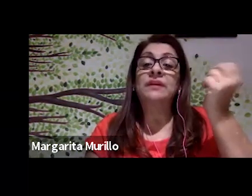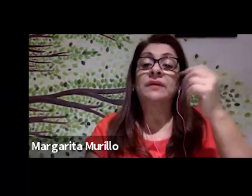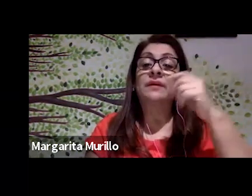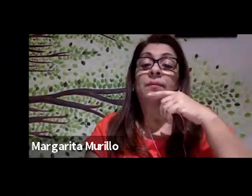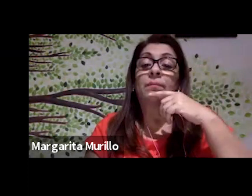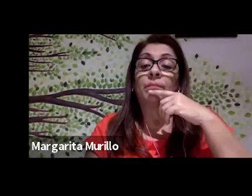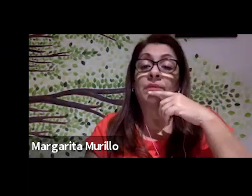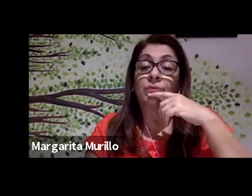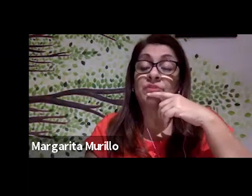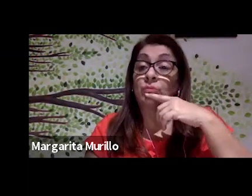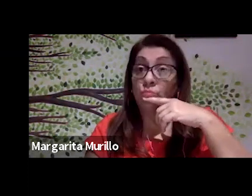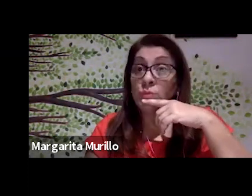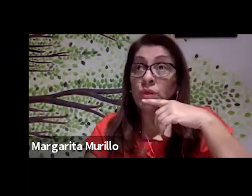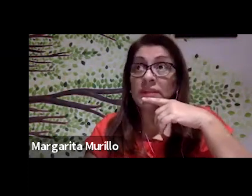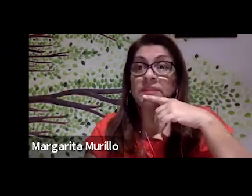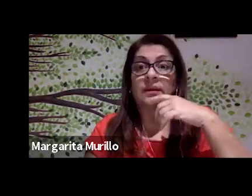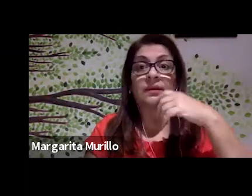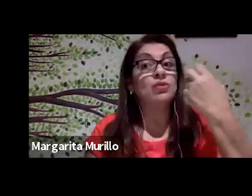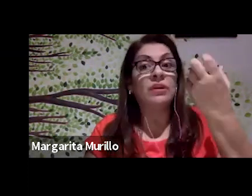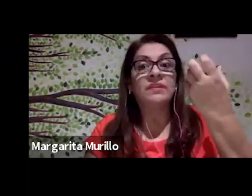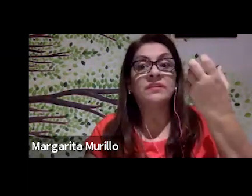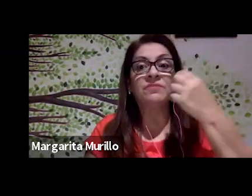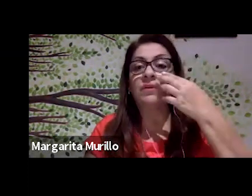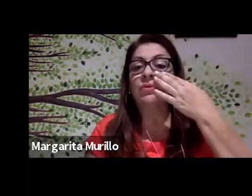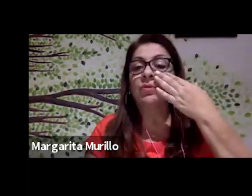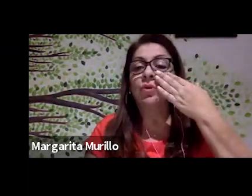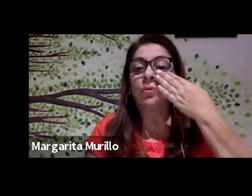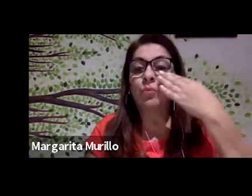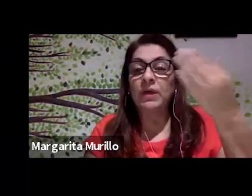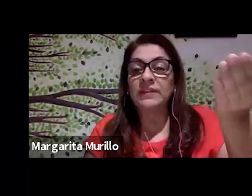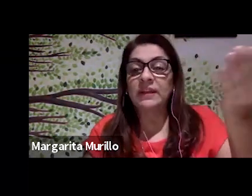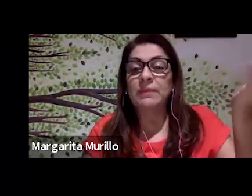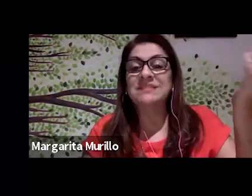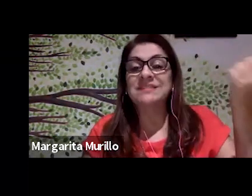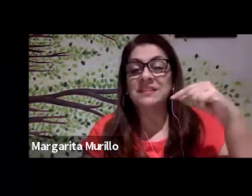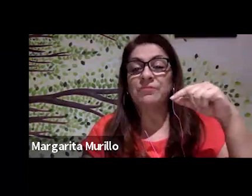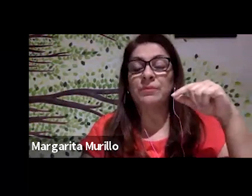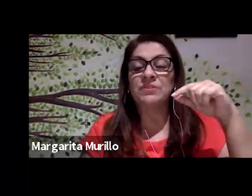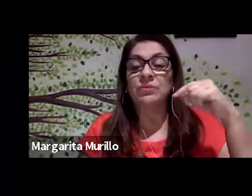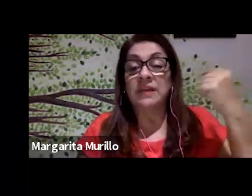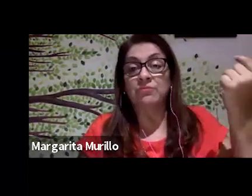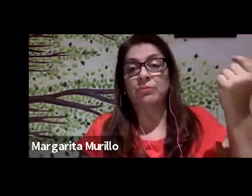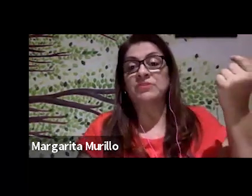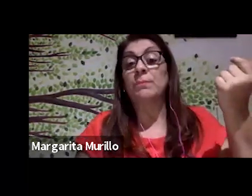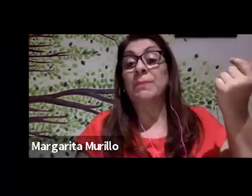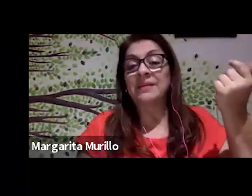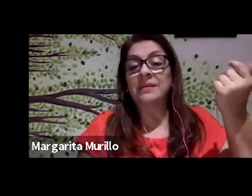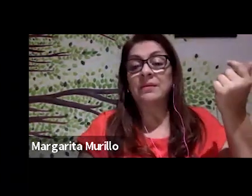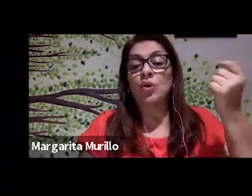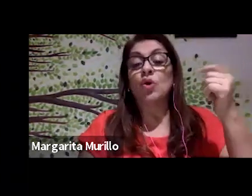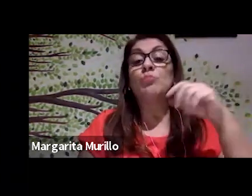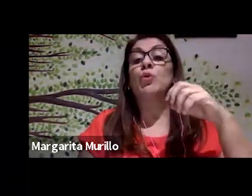encontrar información muy violenta y no la identifico puede generar más desinformación que información